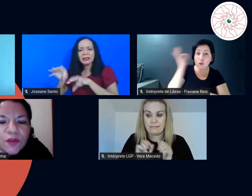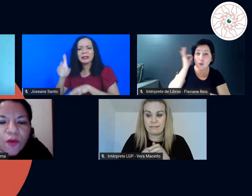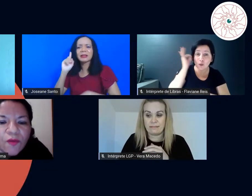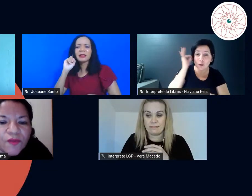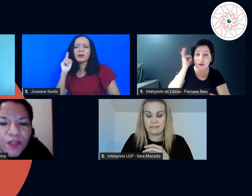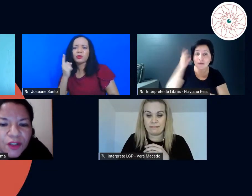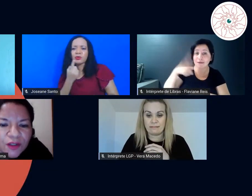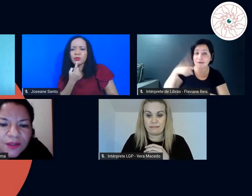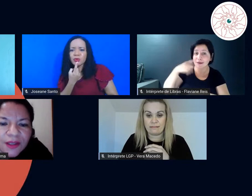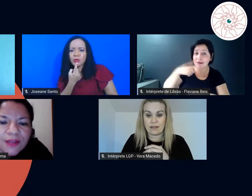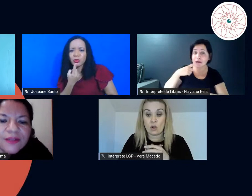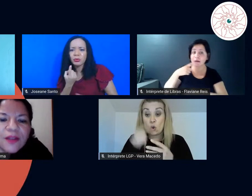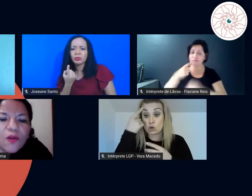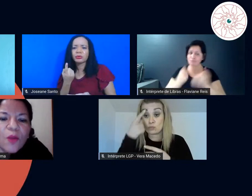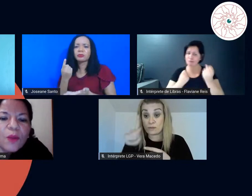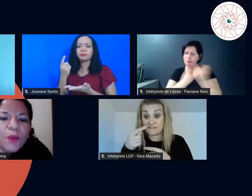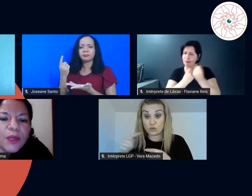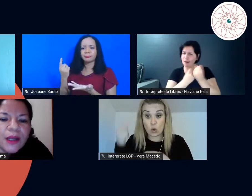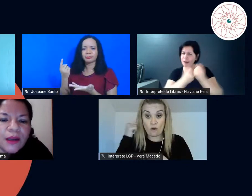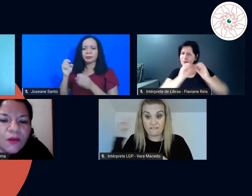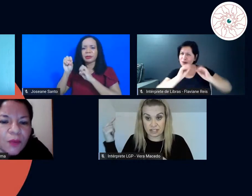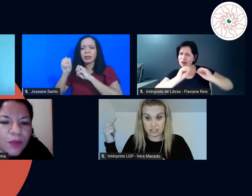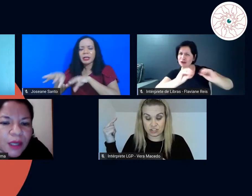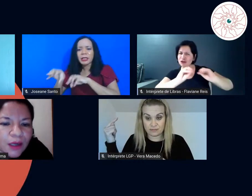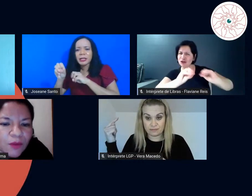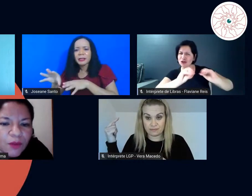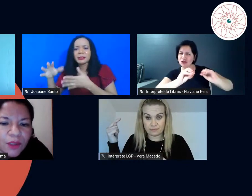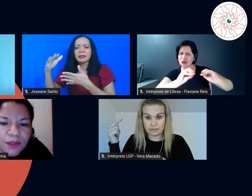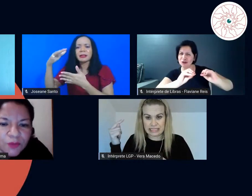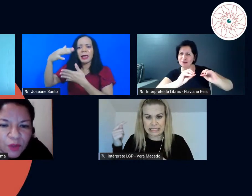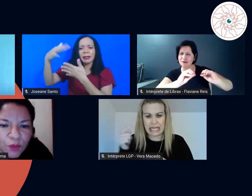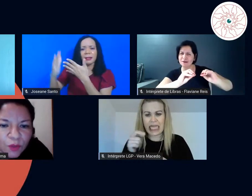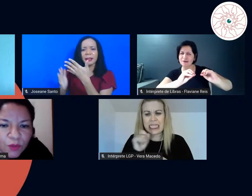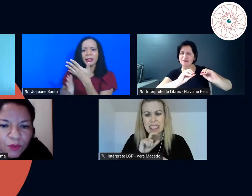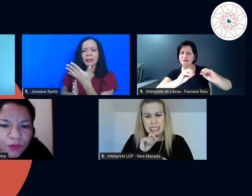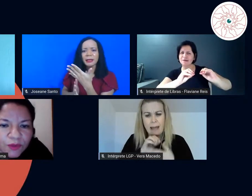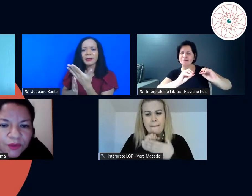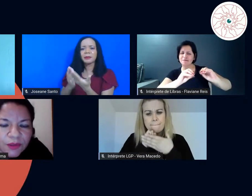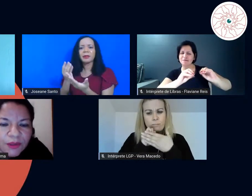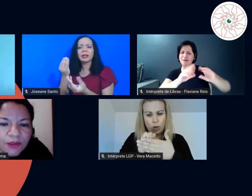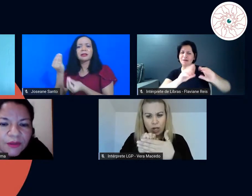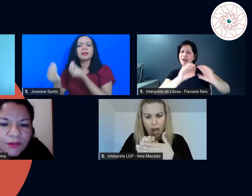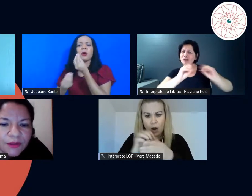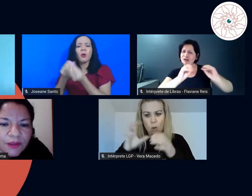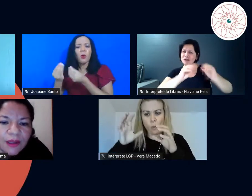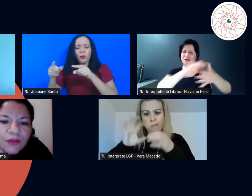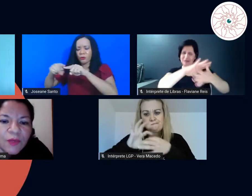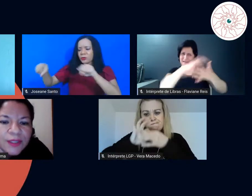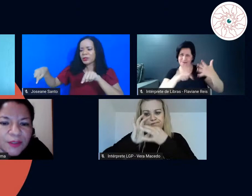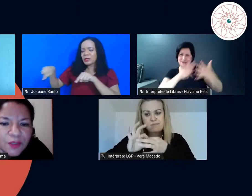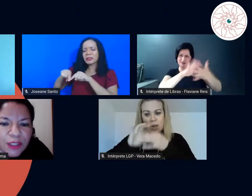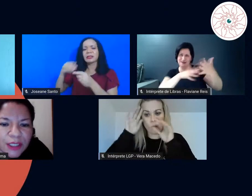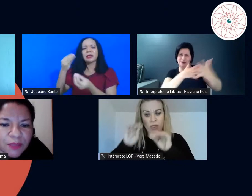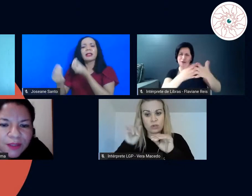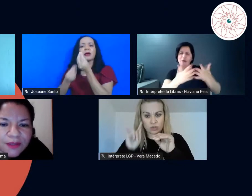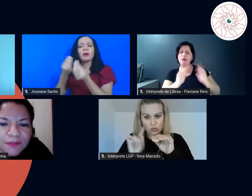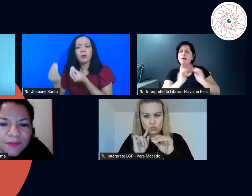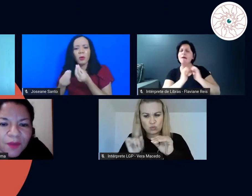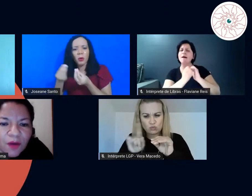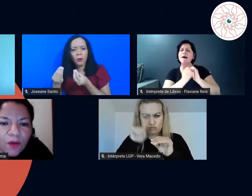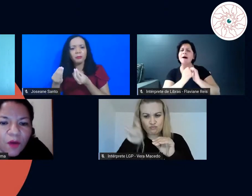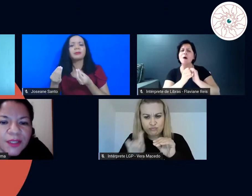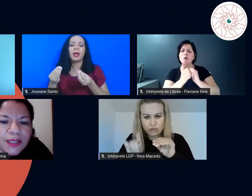Os professores ouvintes, eles têm como apoiar, colaborar com a educação de surdos no ensino de